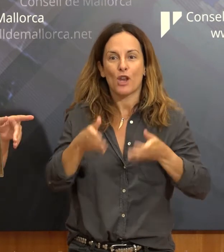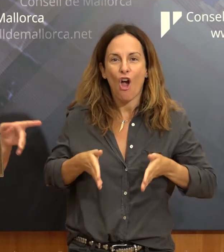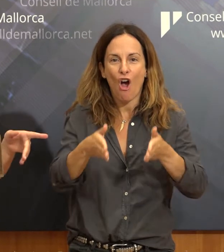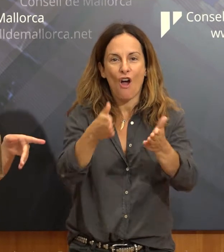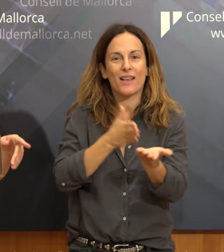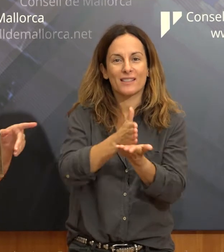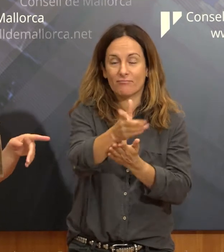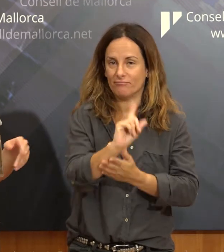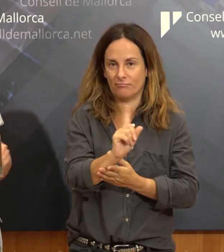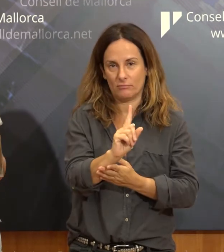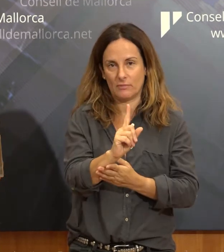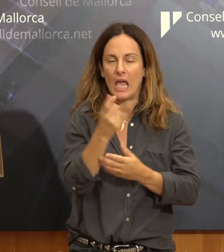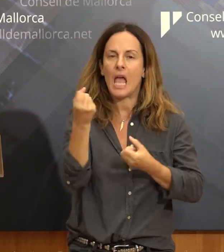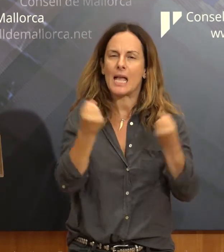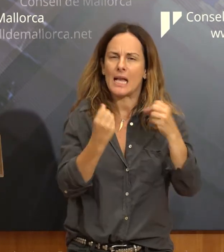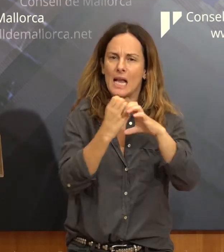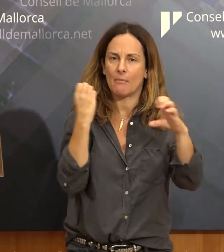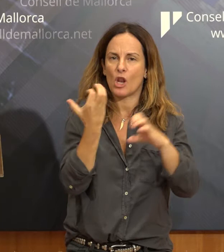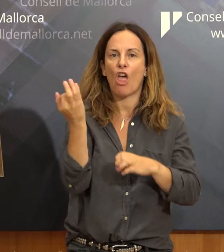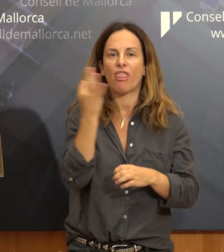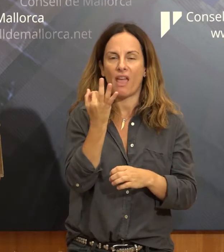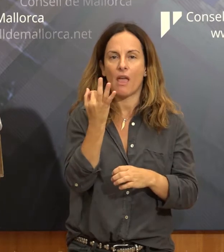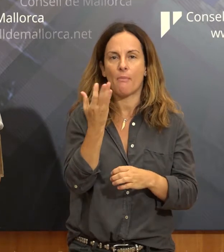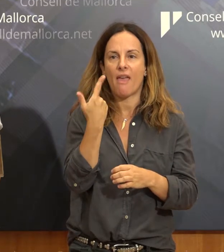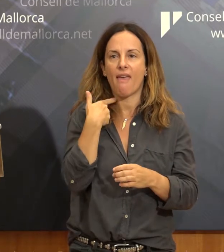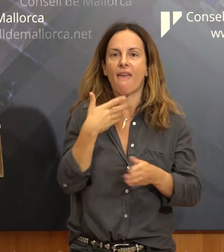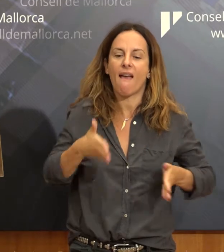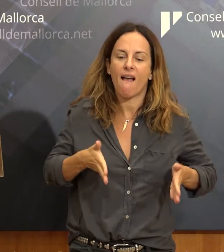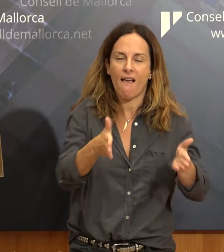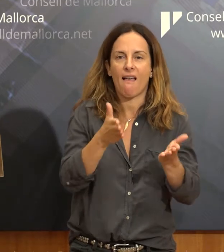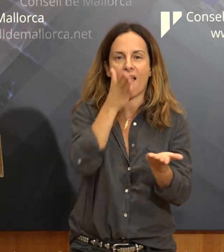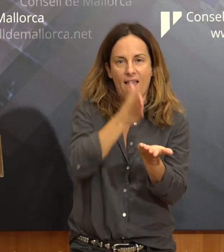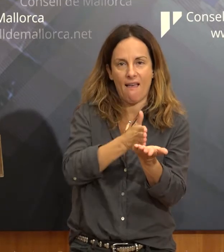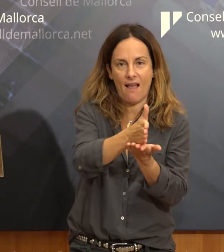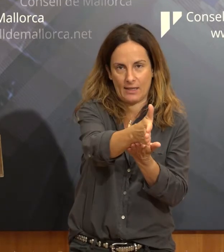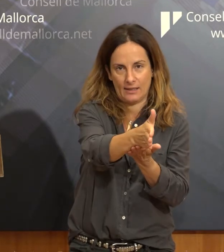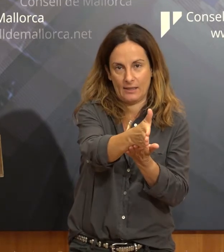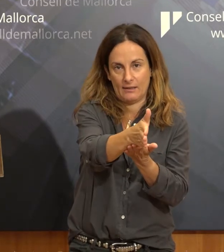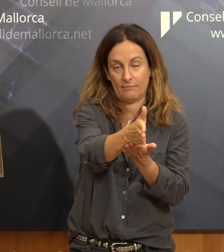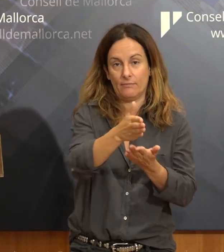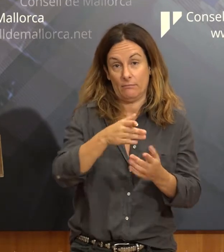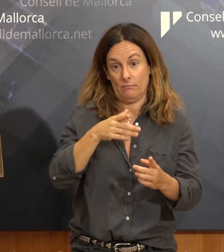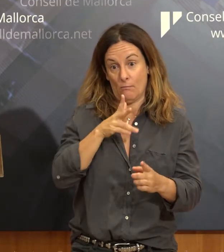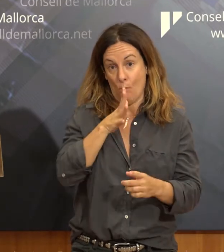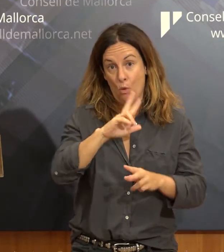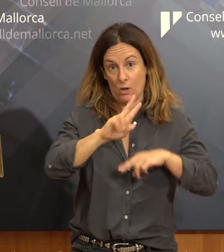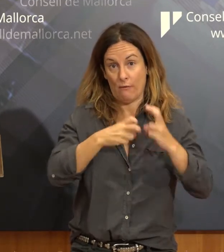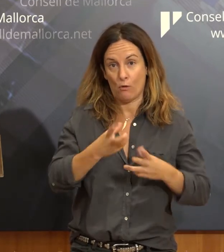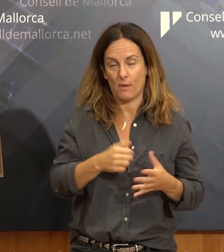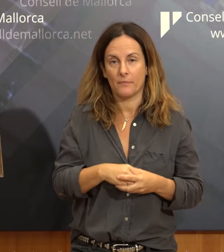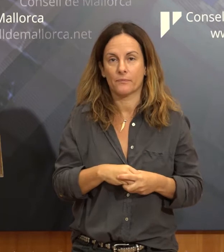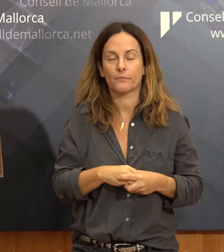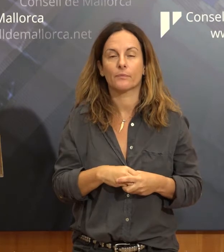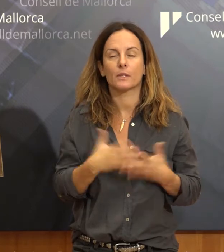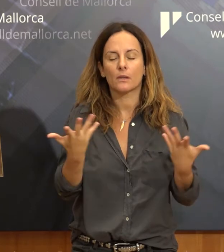Els camions han de passar per el tronc de la carretera, que per això se fa d'aquesta manera. Per tant, hem conjugat això,